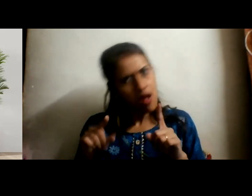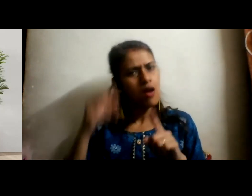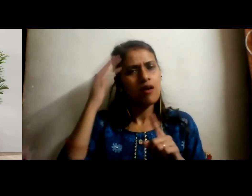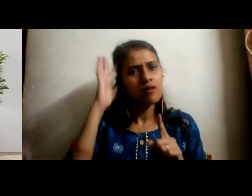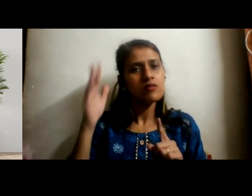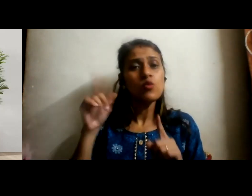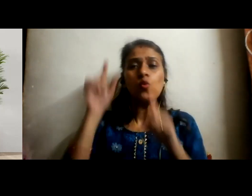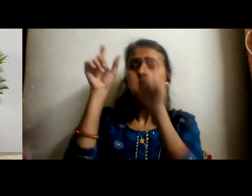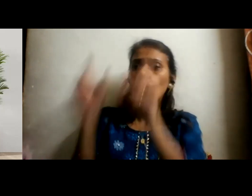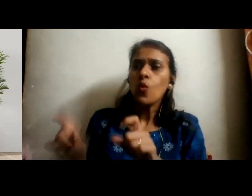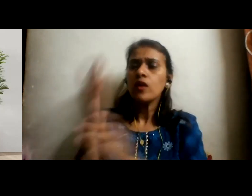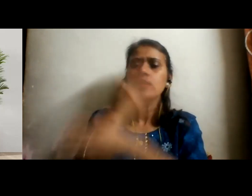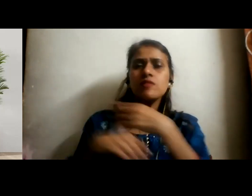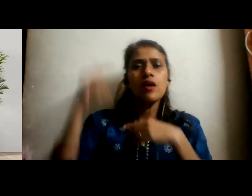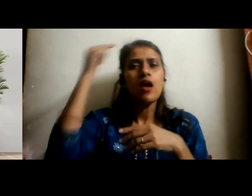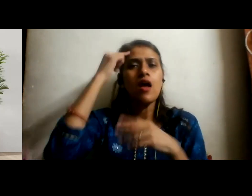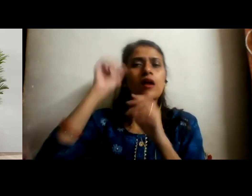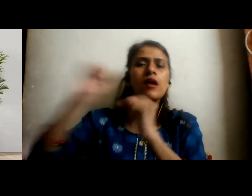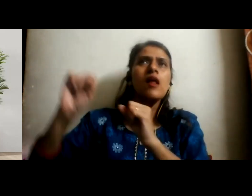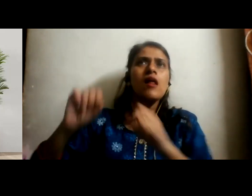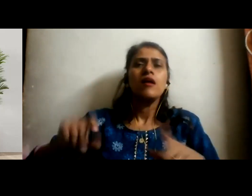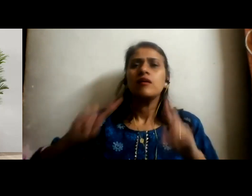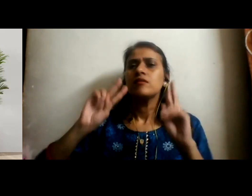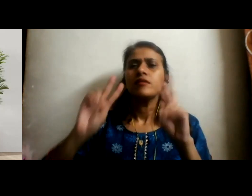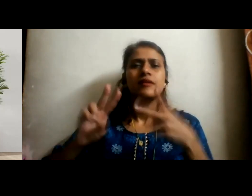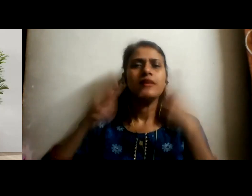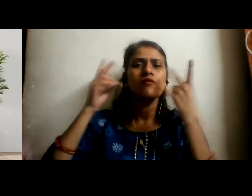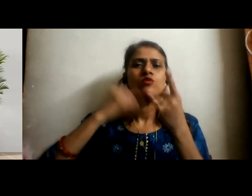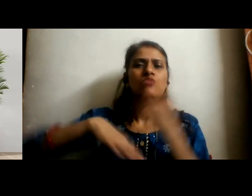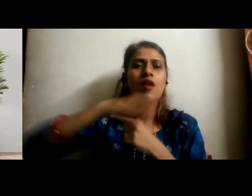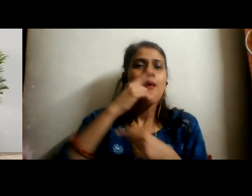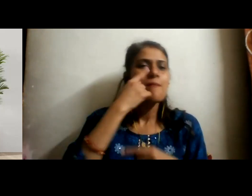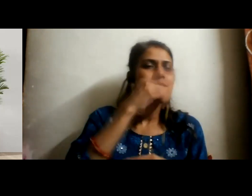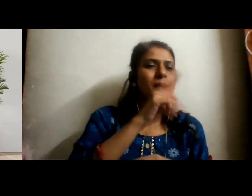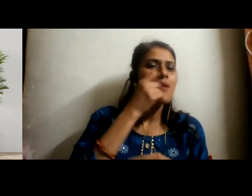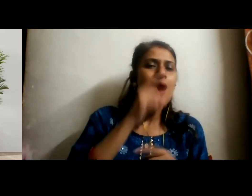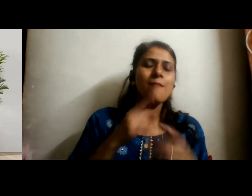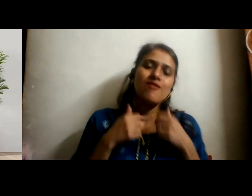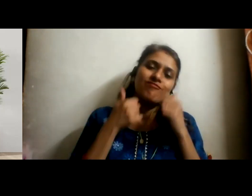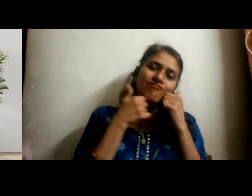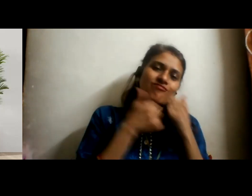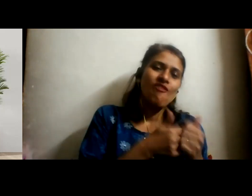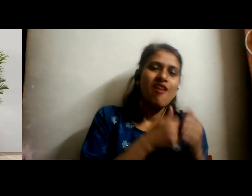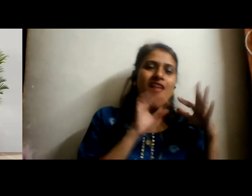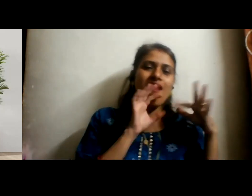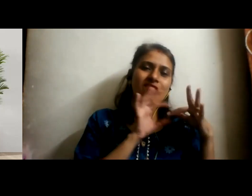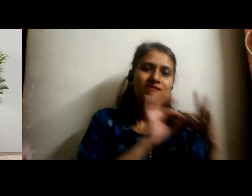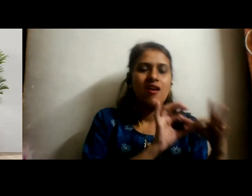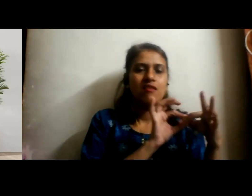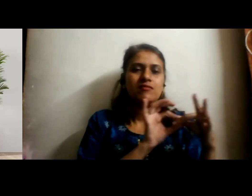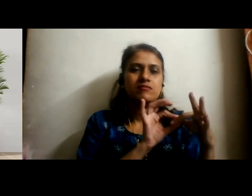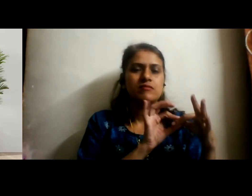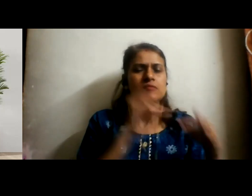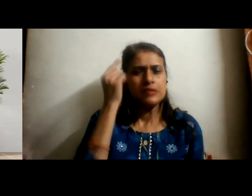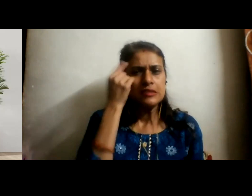ही कंडीशन है और उनकी अलग ही एक दुनिया है, उनके लिए तो हम और पेरेंट ही मतलब हैं कि जितना हम अपने माइंड को लगा पाए,